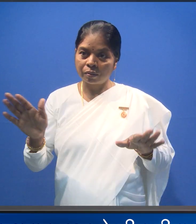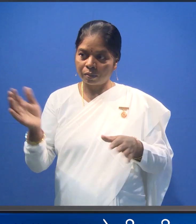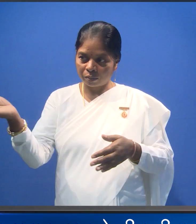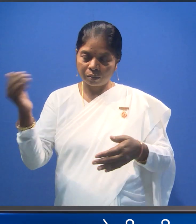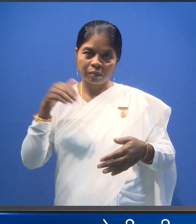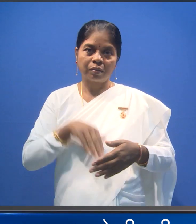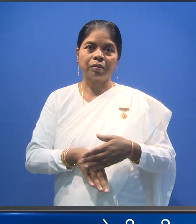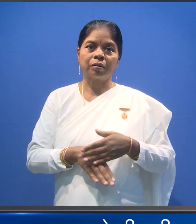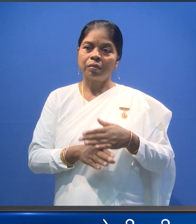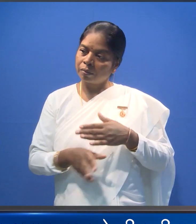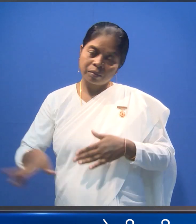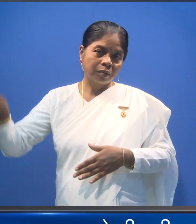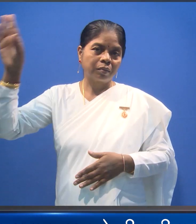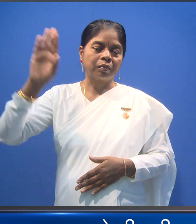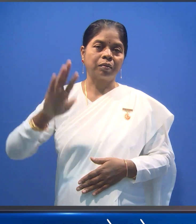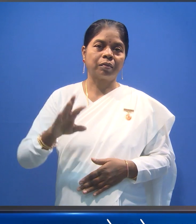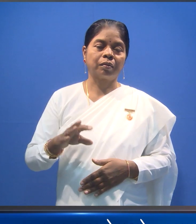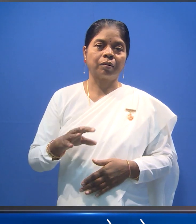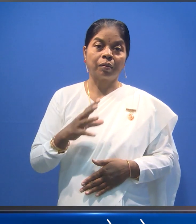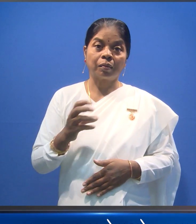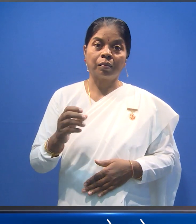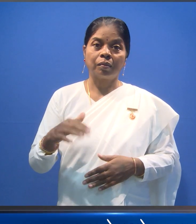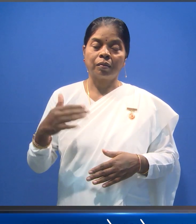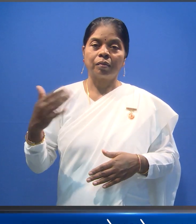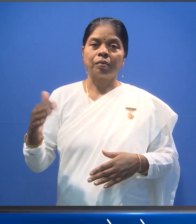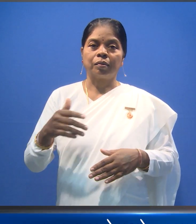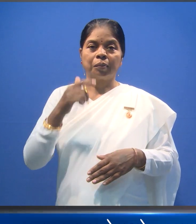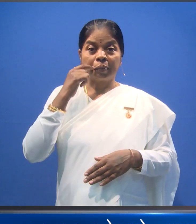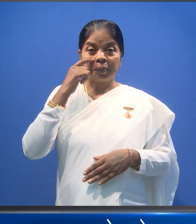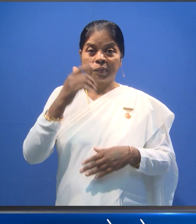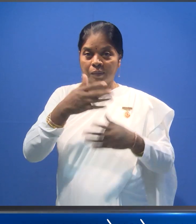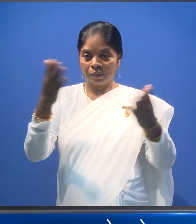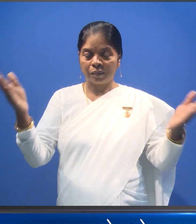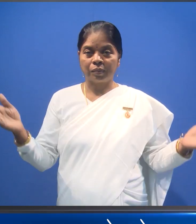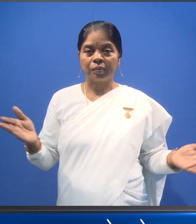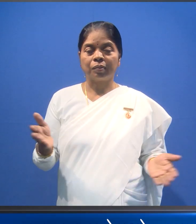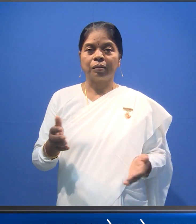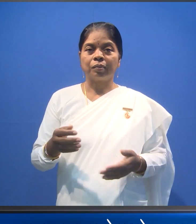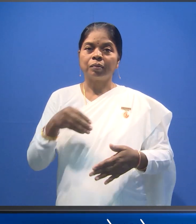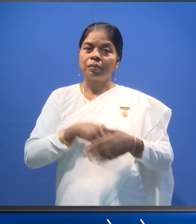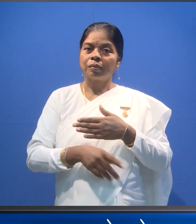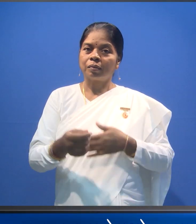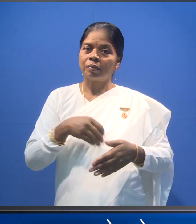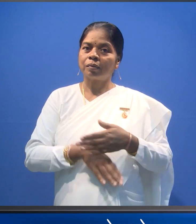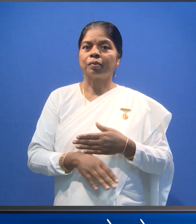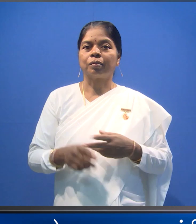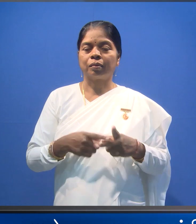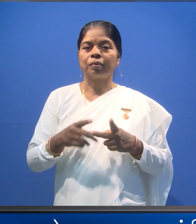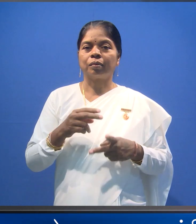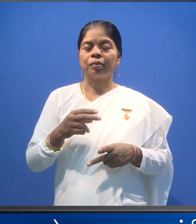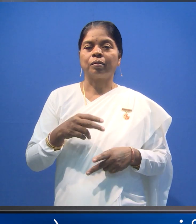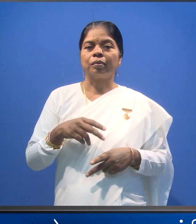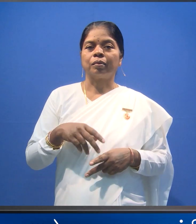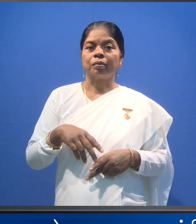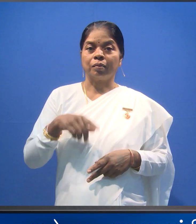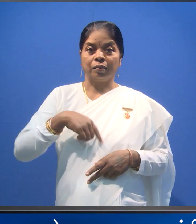देता घेऊन जाईल आणि हळूहळू प्रजेमध्ये असा भ्रष्टाचार करणे सुरू होईल. माझे